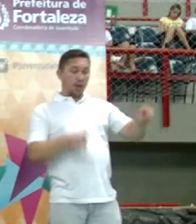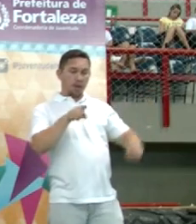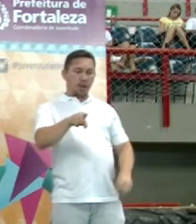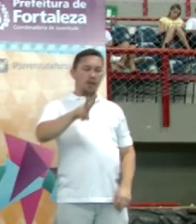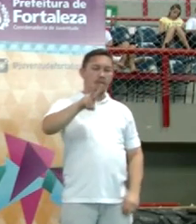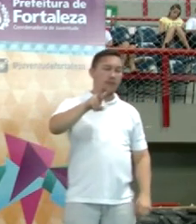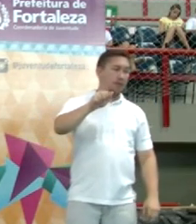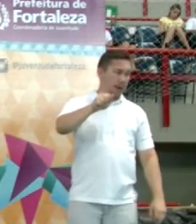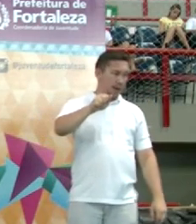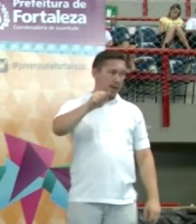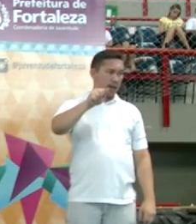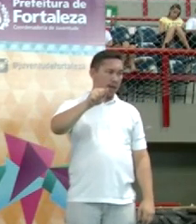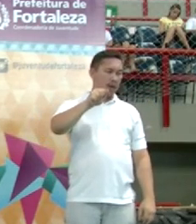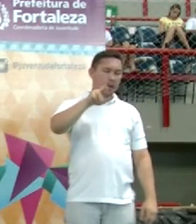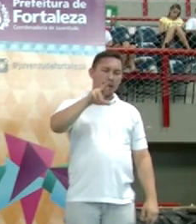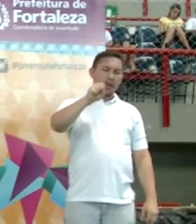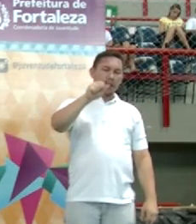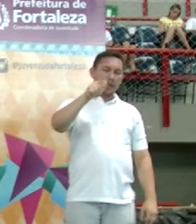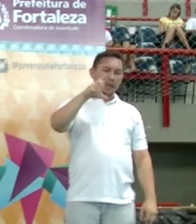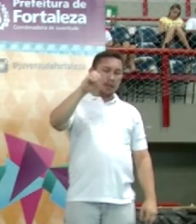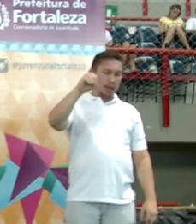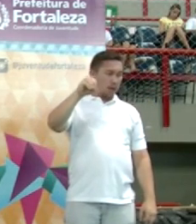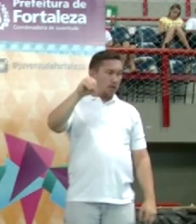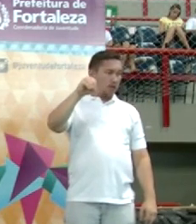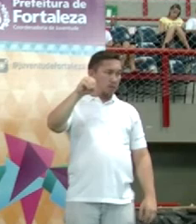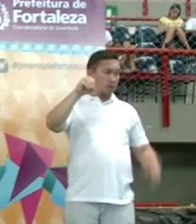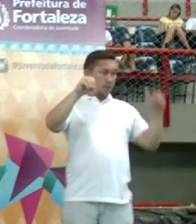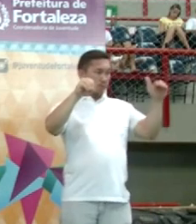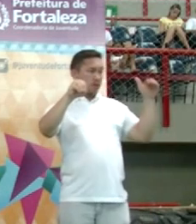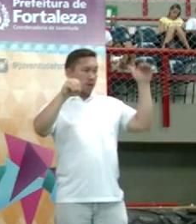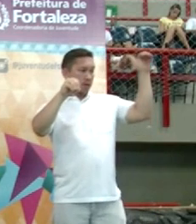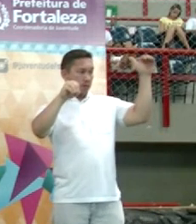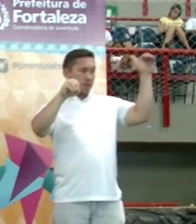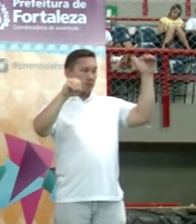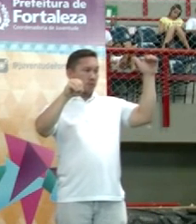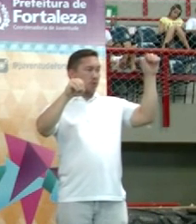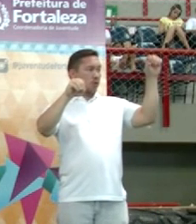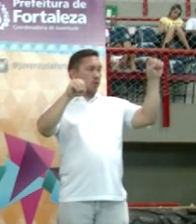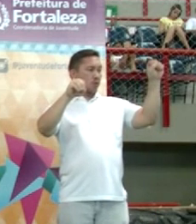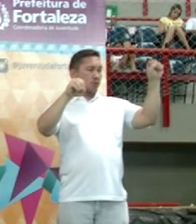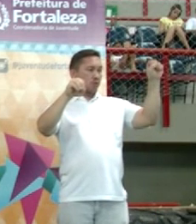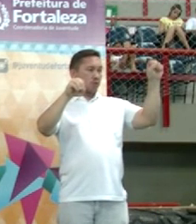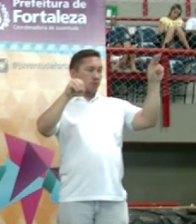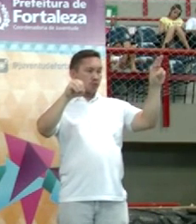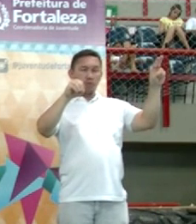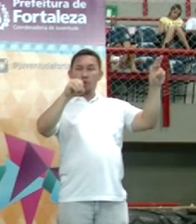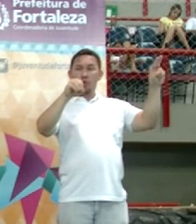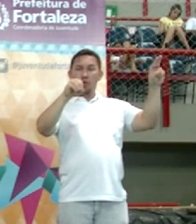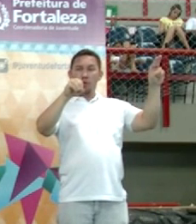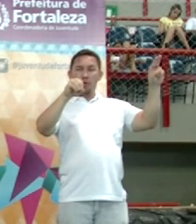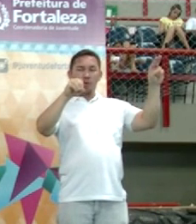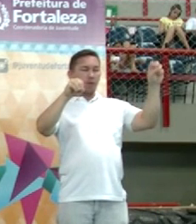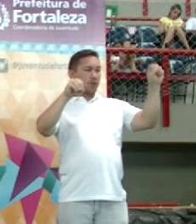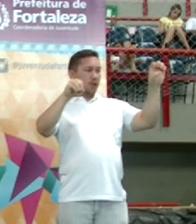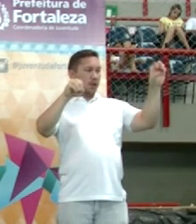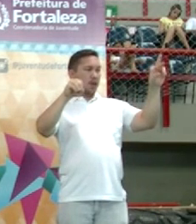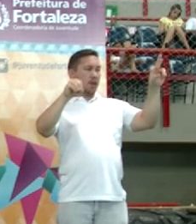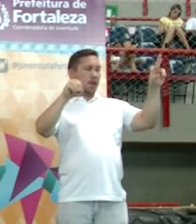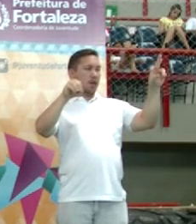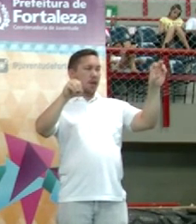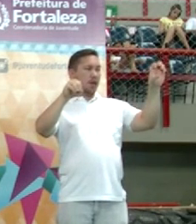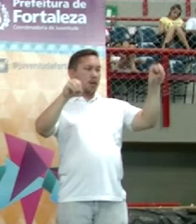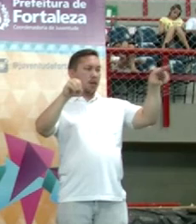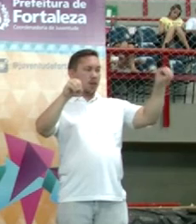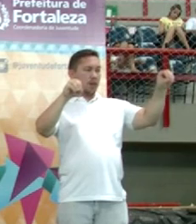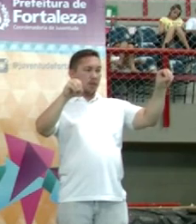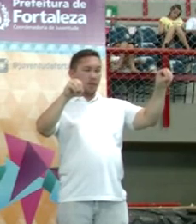vassalo. Ele é um cara que obedece a um suzerano. Tem um cara acima dele, tá? Na hierarquia, ó, existe o suzerano. Aí